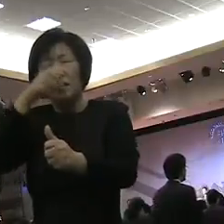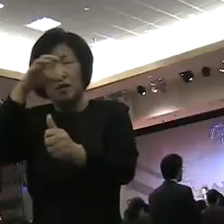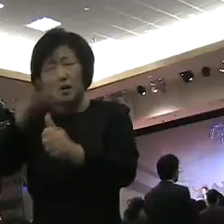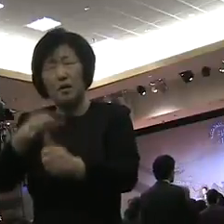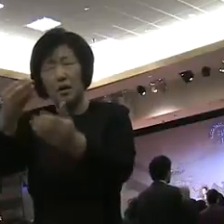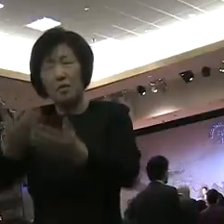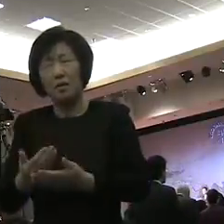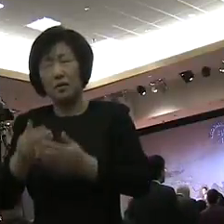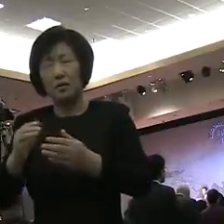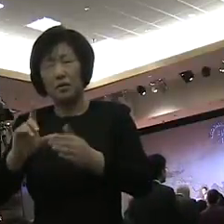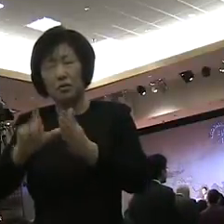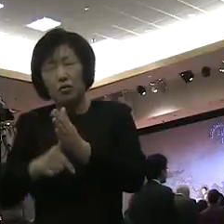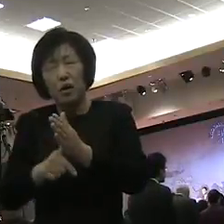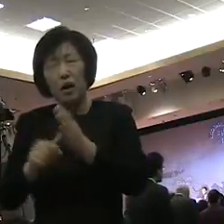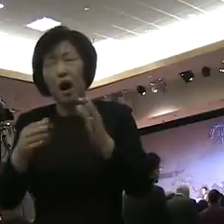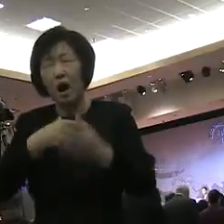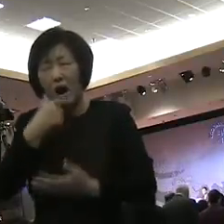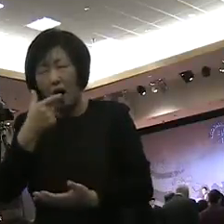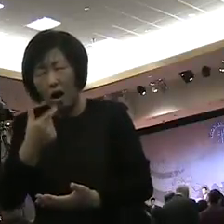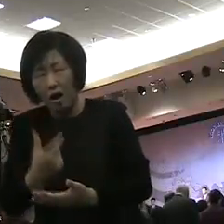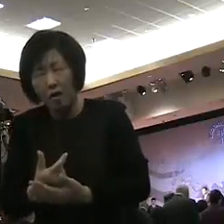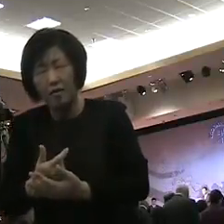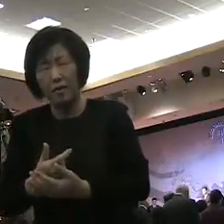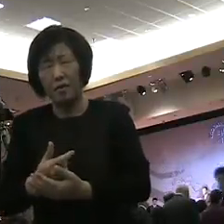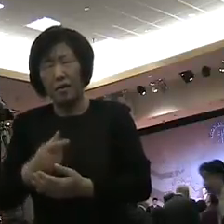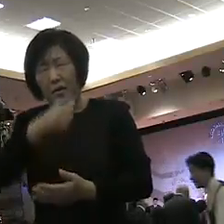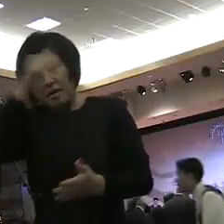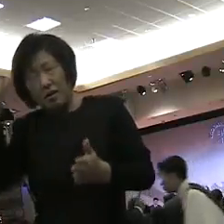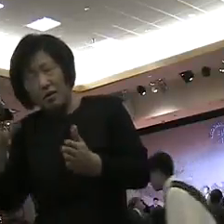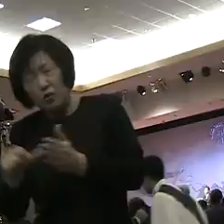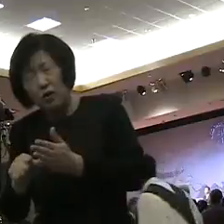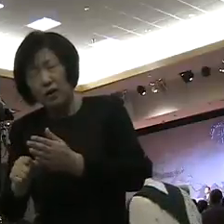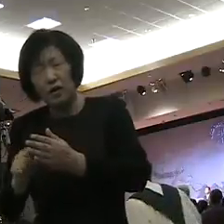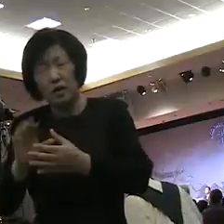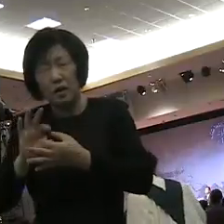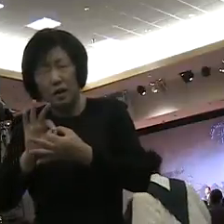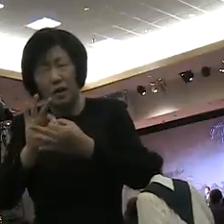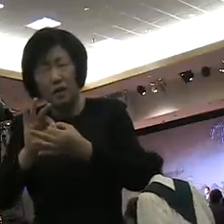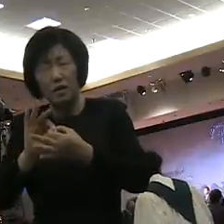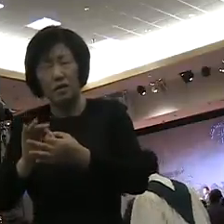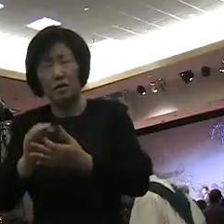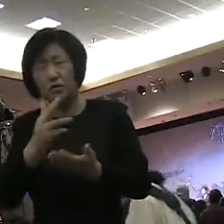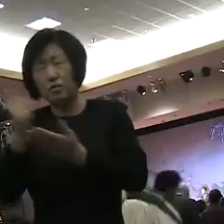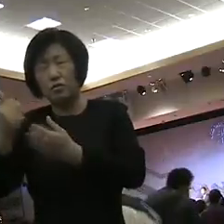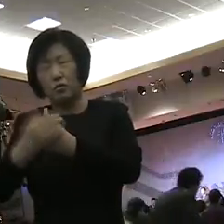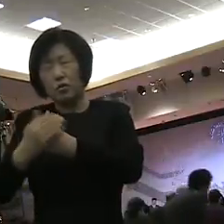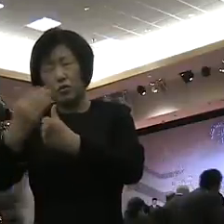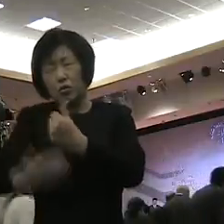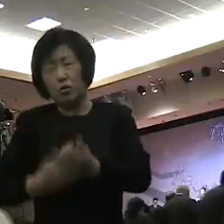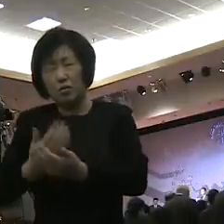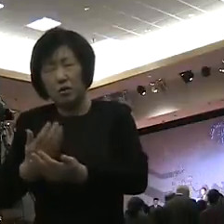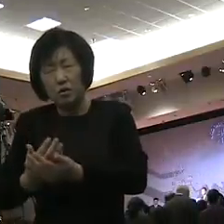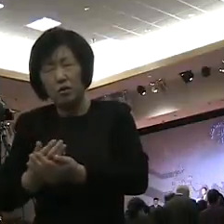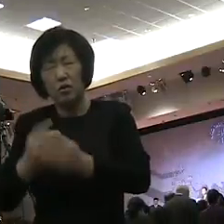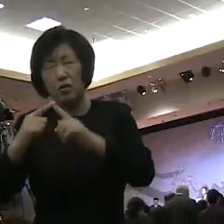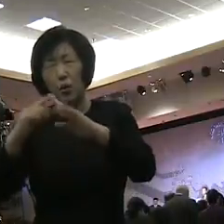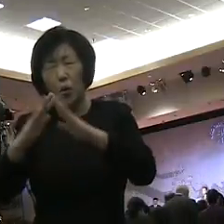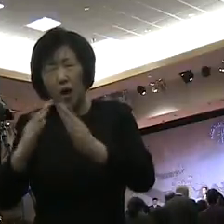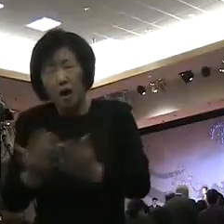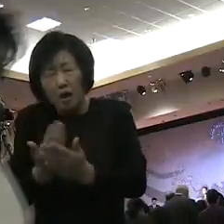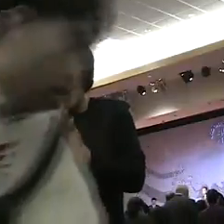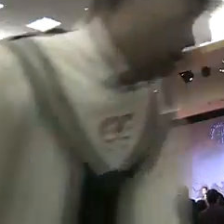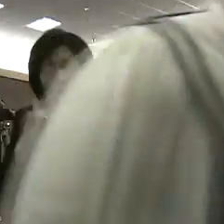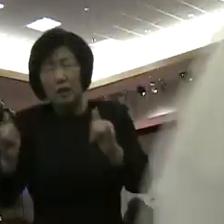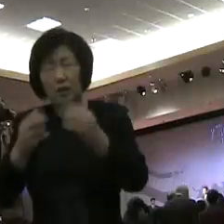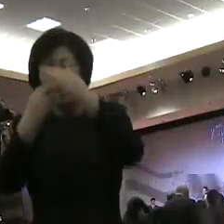순간에 있는 감격과 아버지 하나님에 대한 사랑을 평생 동안 이어갈 수 있게 주여 도와주시옵소서. 아버지 하나님, 교회 개척 사역에